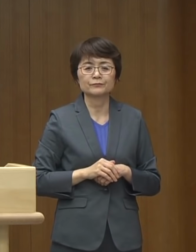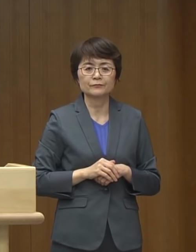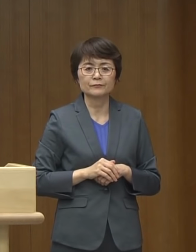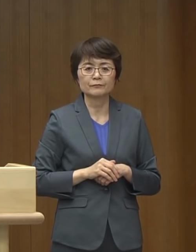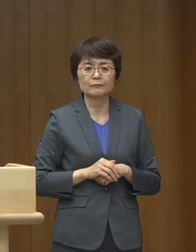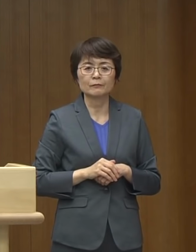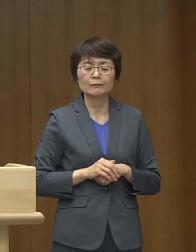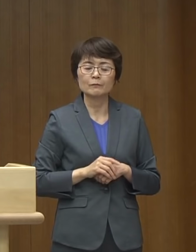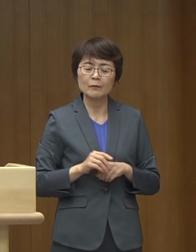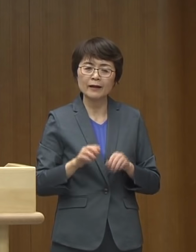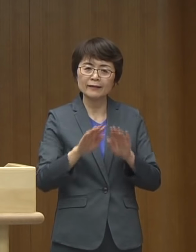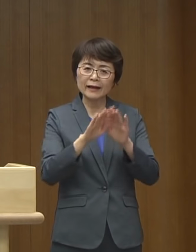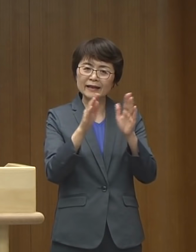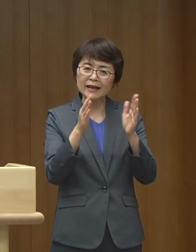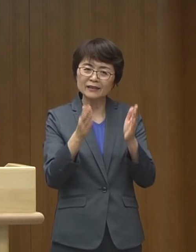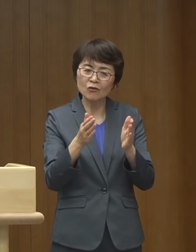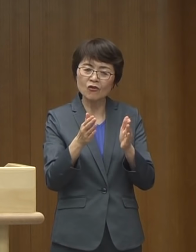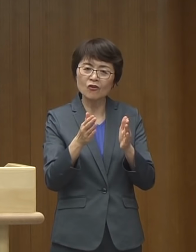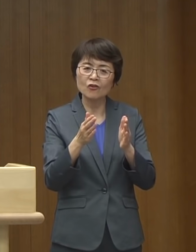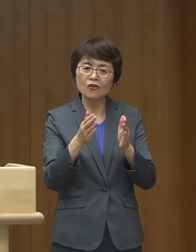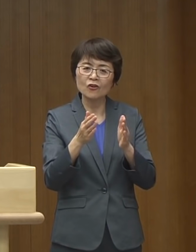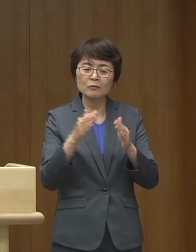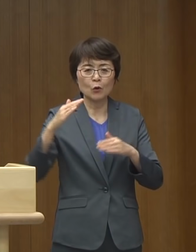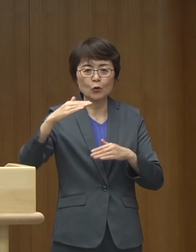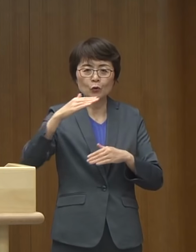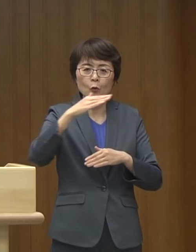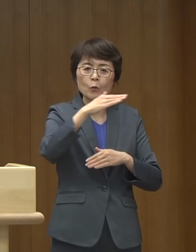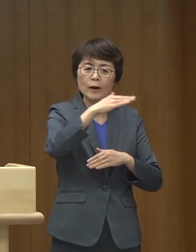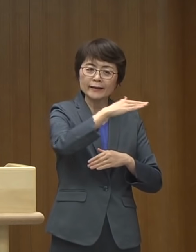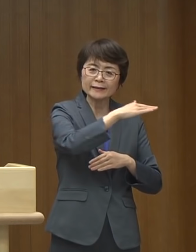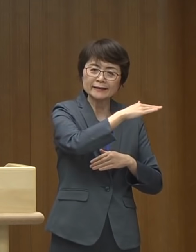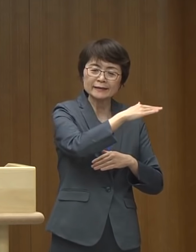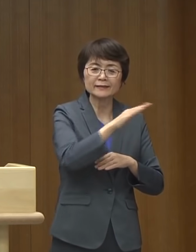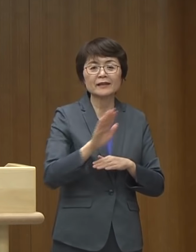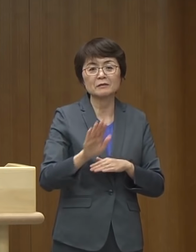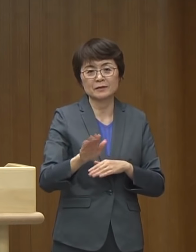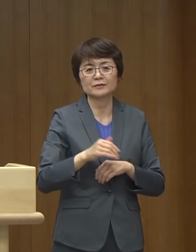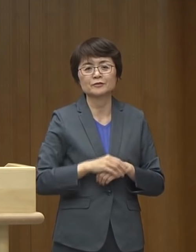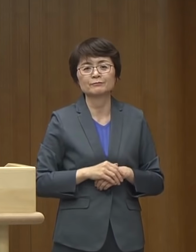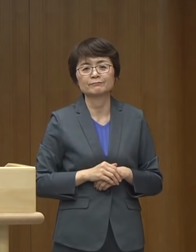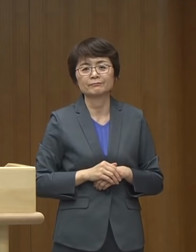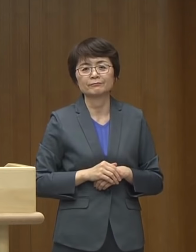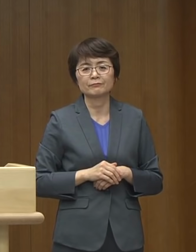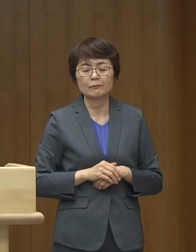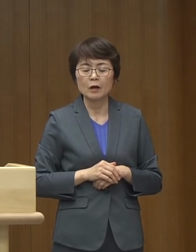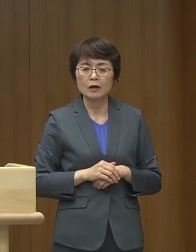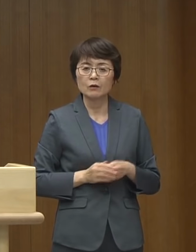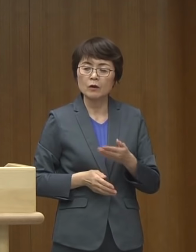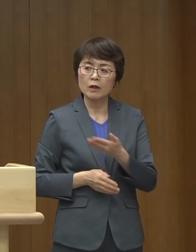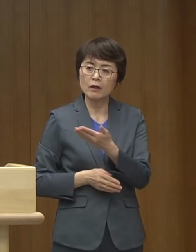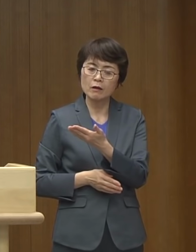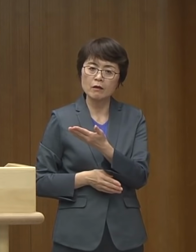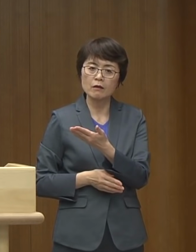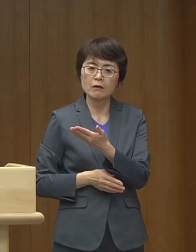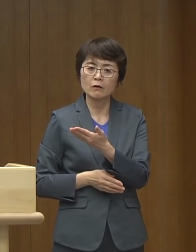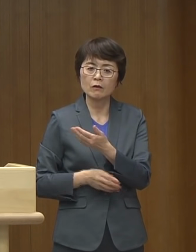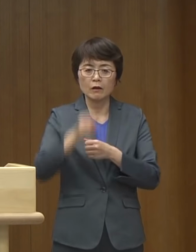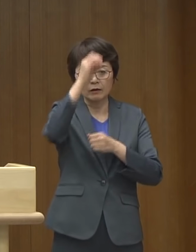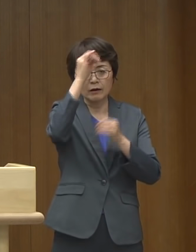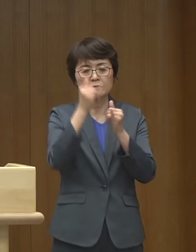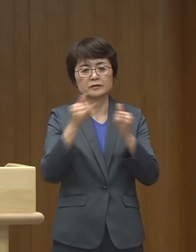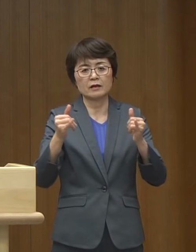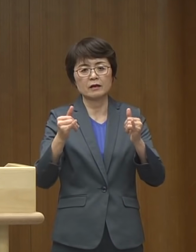ったおおむね宣言後横ばいの状況で推移をしているということです。これはそういった患者の方